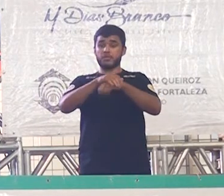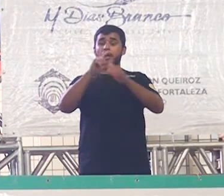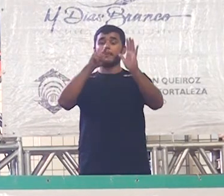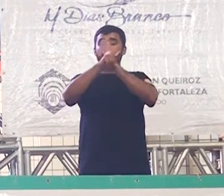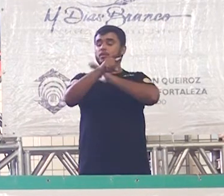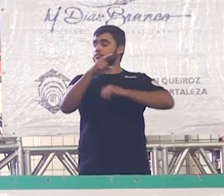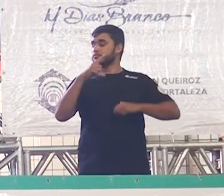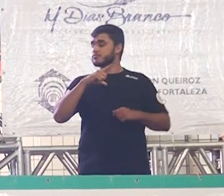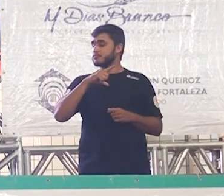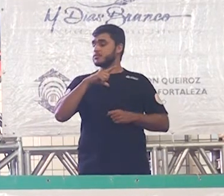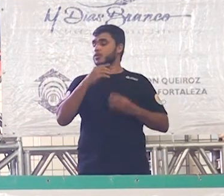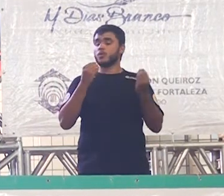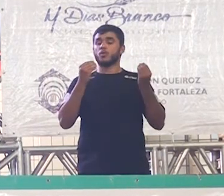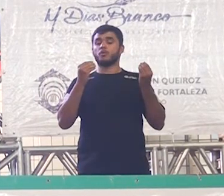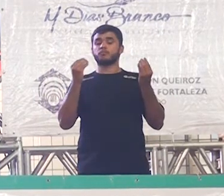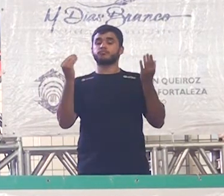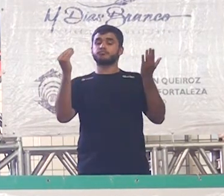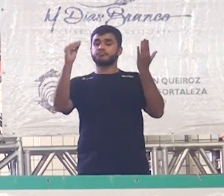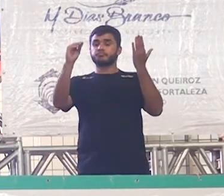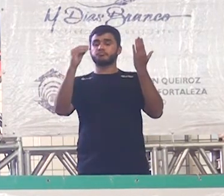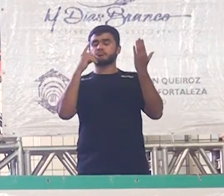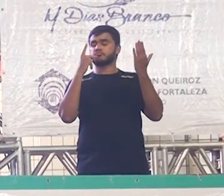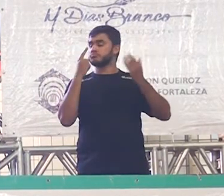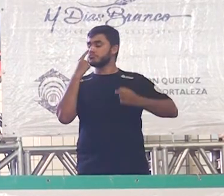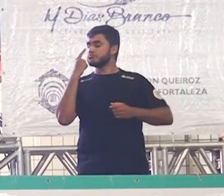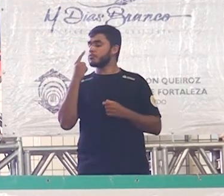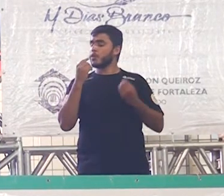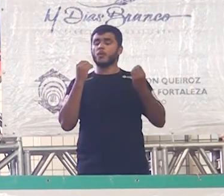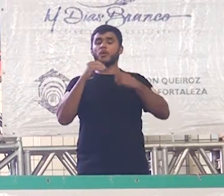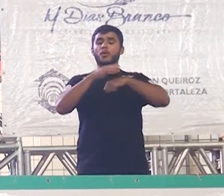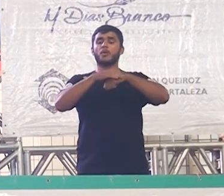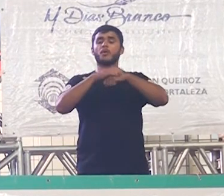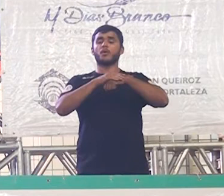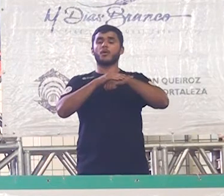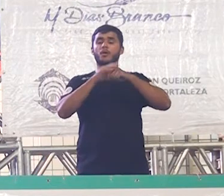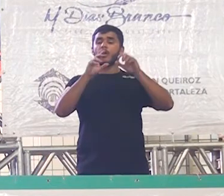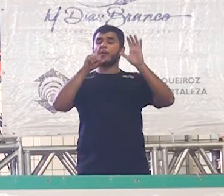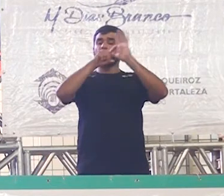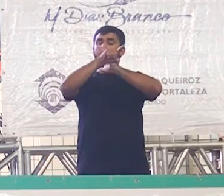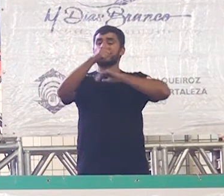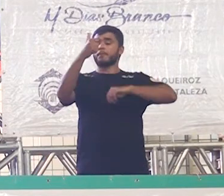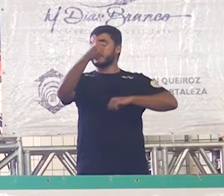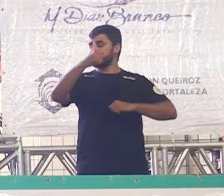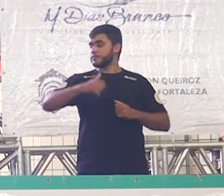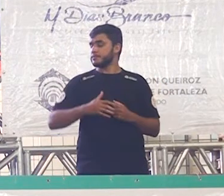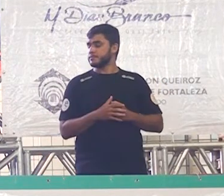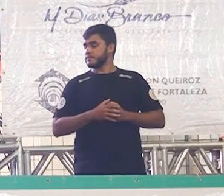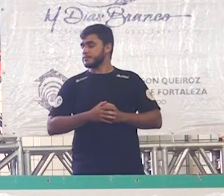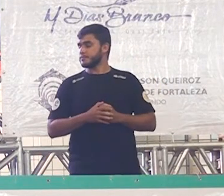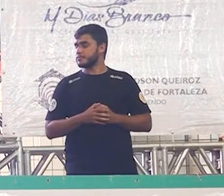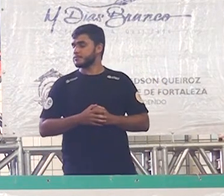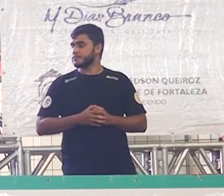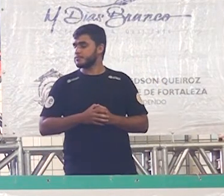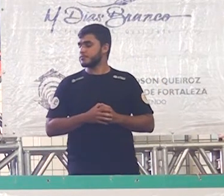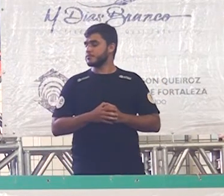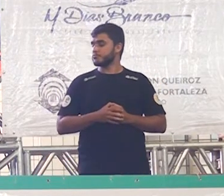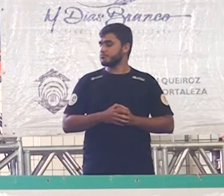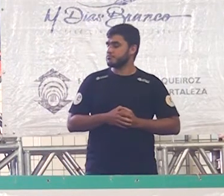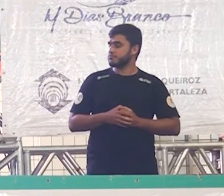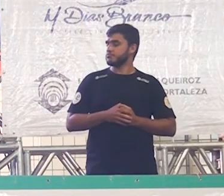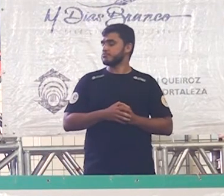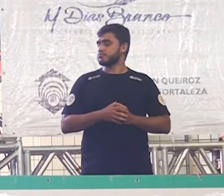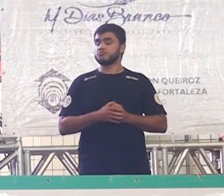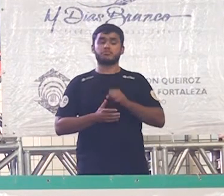uma classificação da questão. Como é que funciona a ideia da TRI, da teoria da resposta ao item? Uma questão que pode